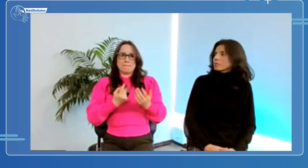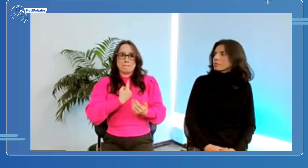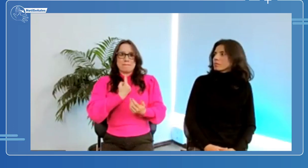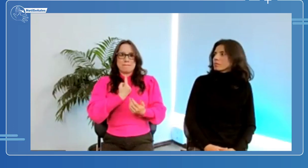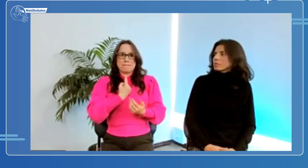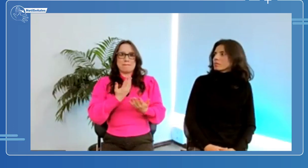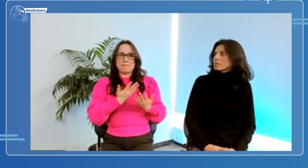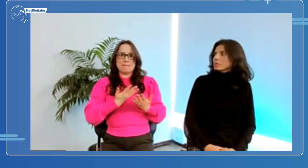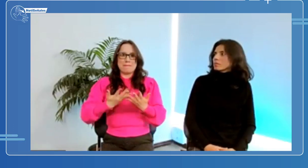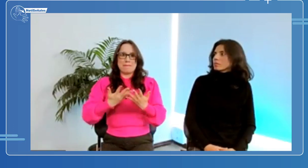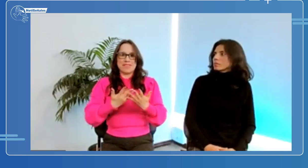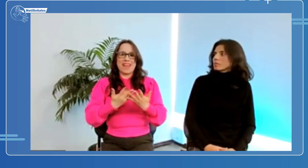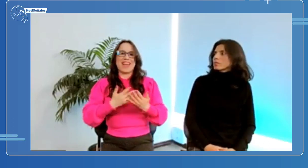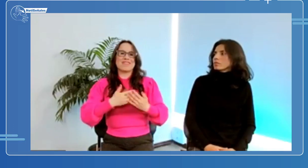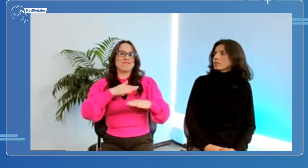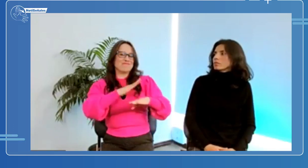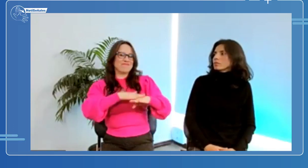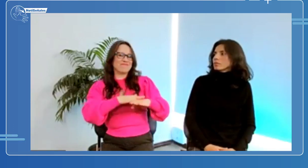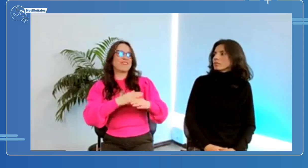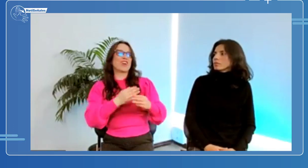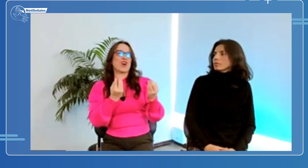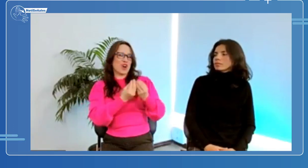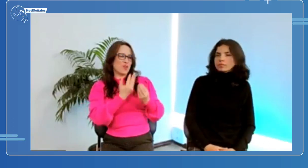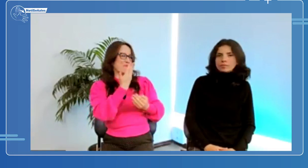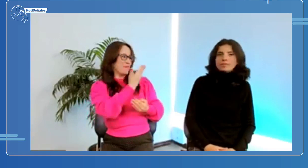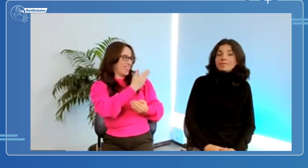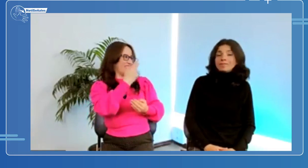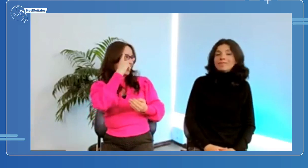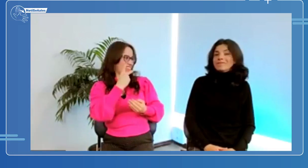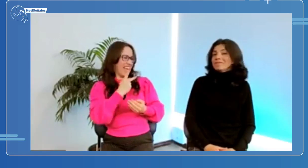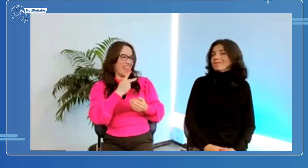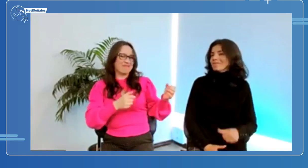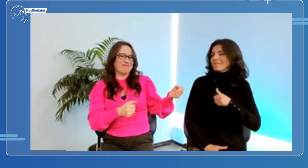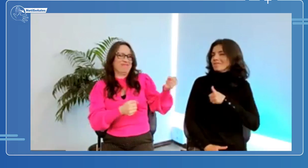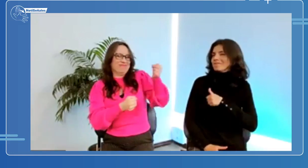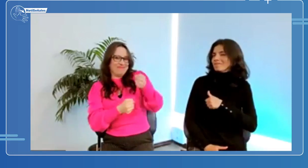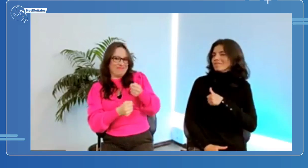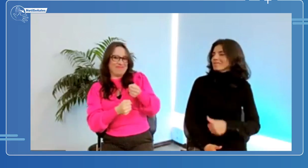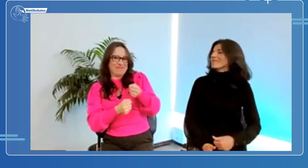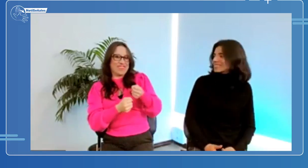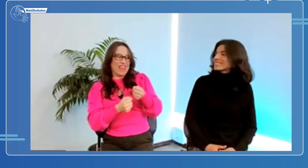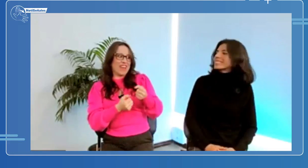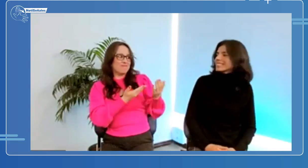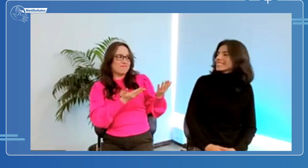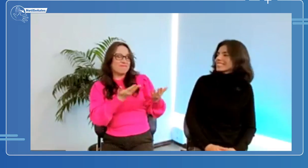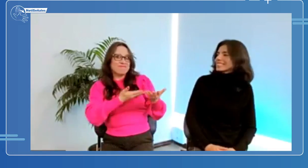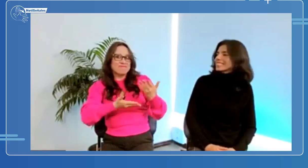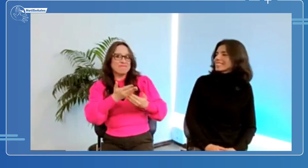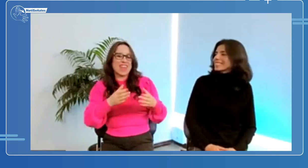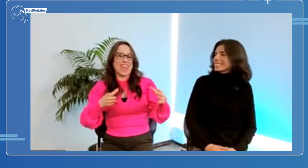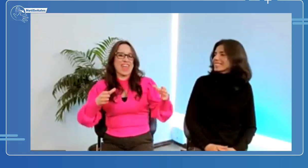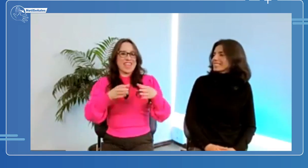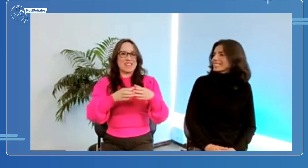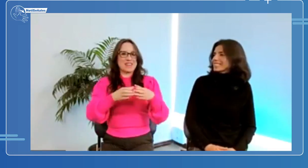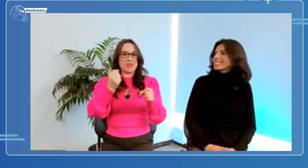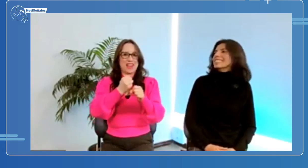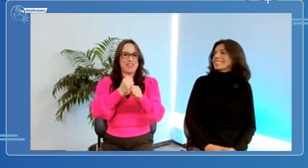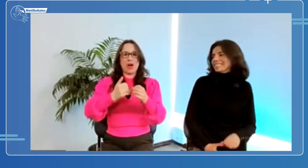y pues esto no lo podía hacer yo sola. Entonces, junto con mi compañera, empezamos a hacer